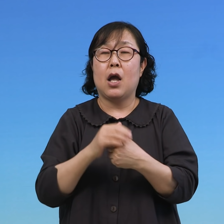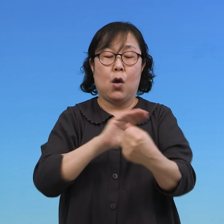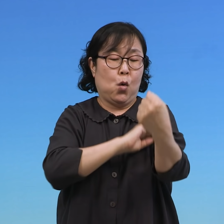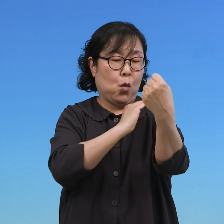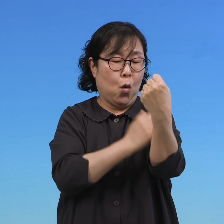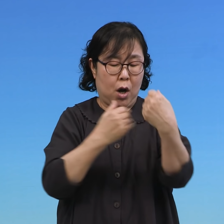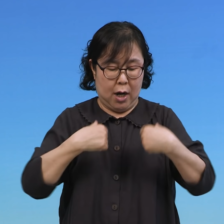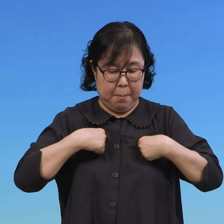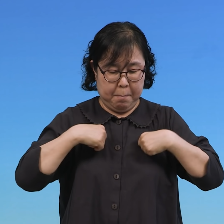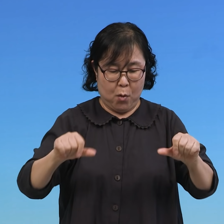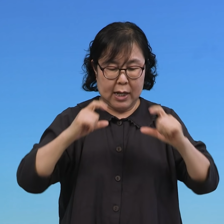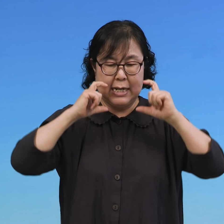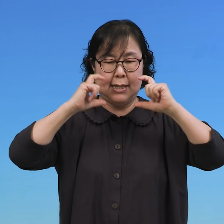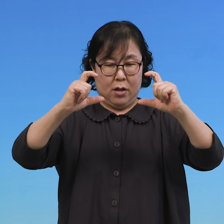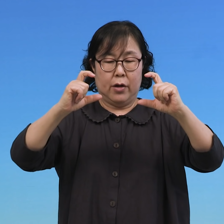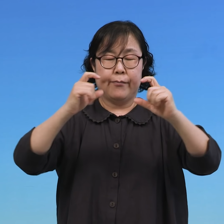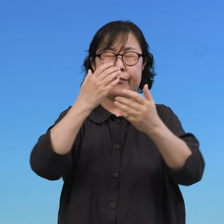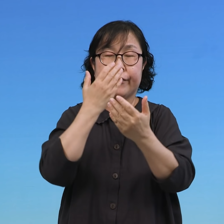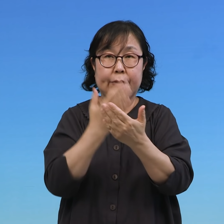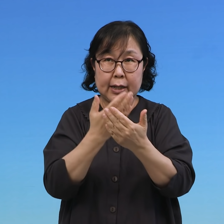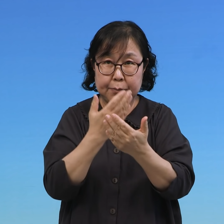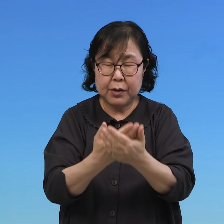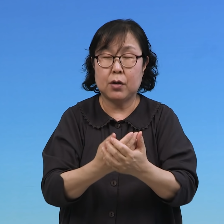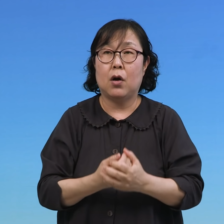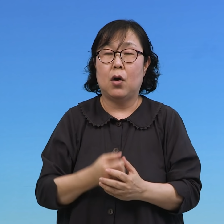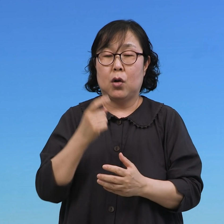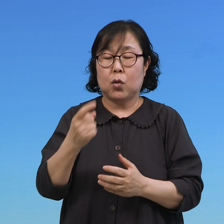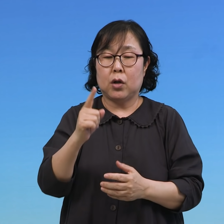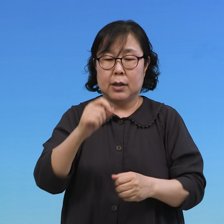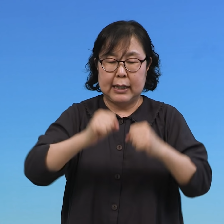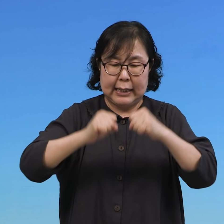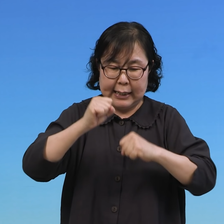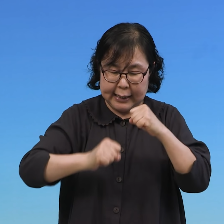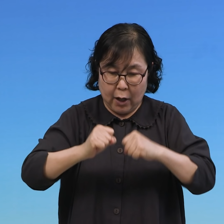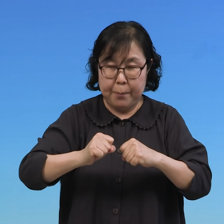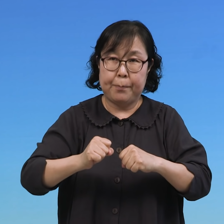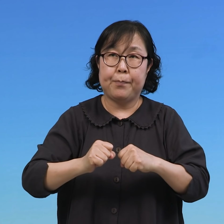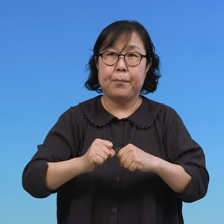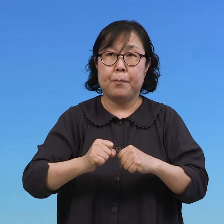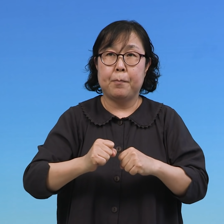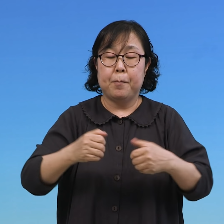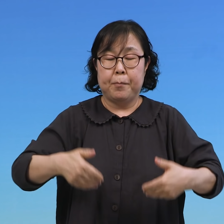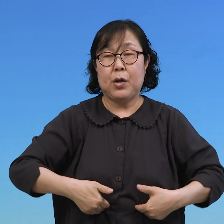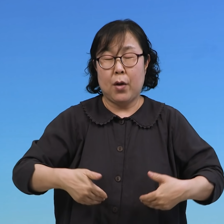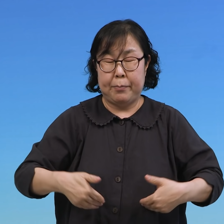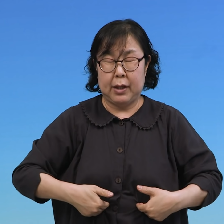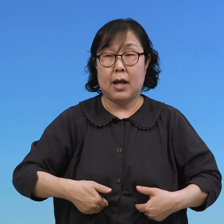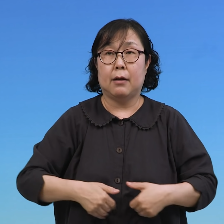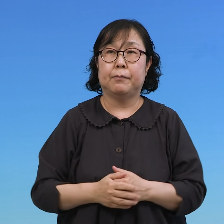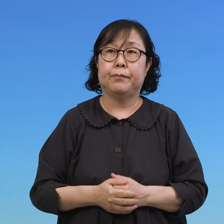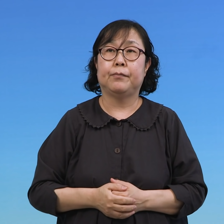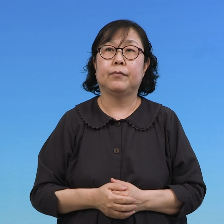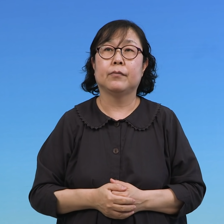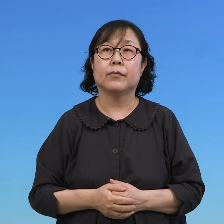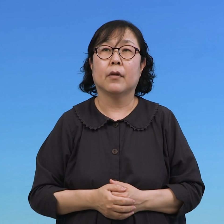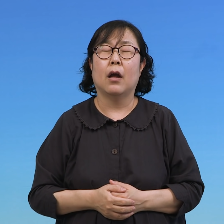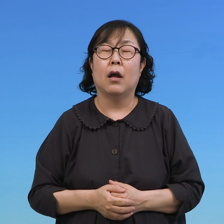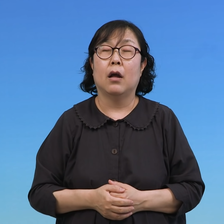되느냐? 권리 포기를 선언하셔야 됩니다. 그리고 그것을 실천하셔야 됩니다. 권리 포기